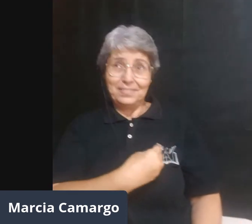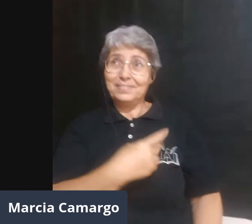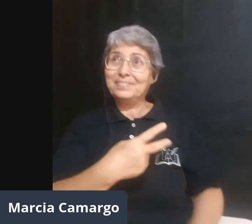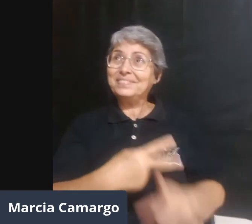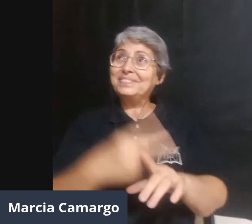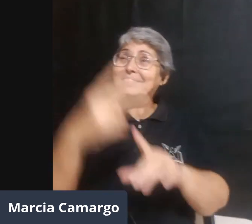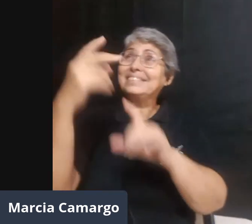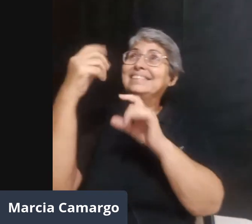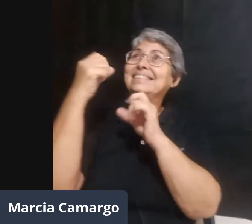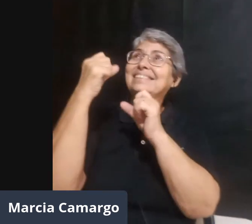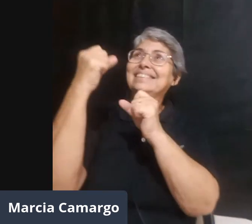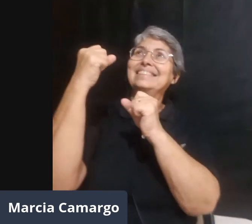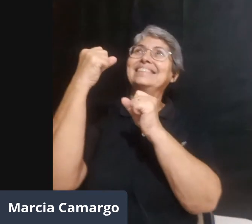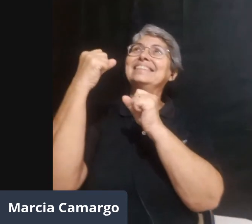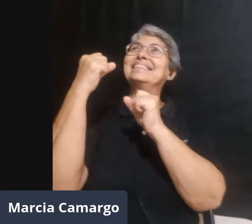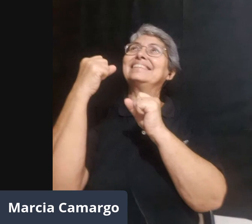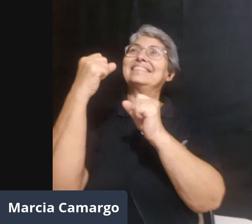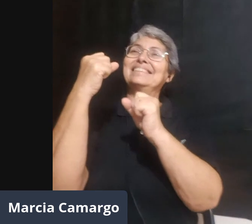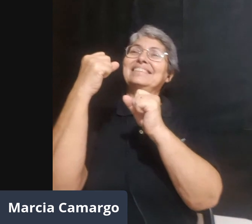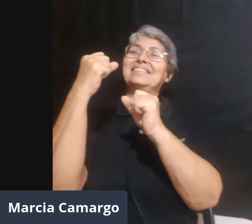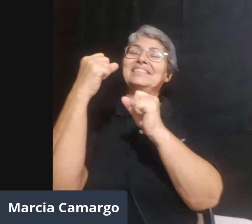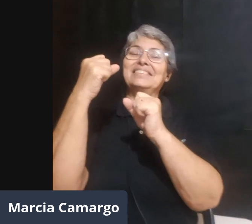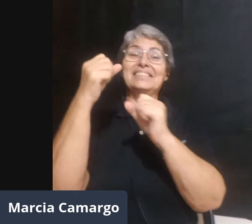vencer, justiça